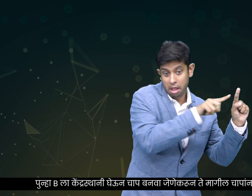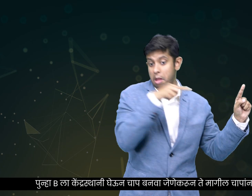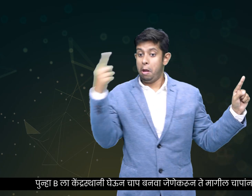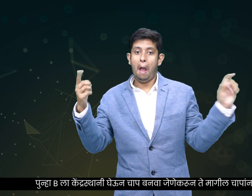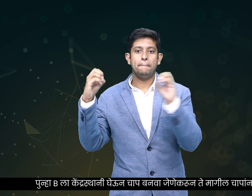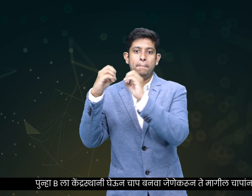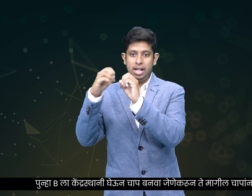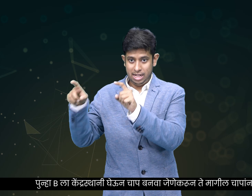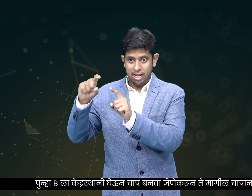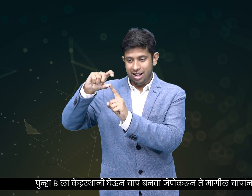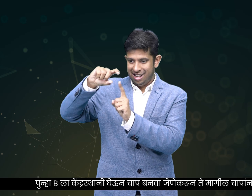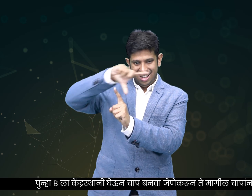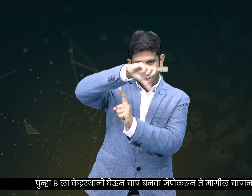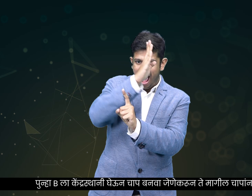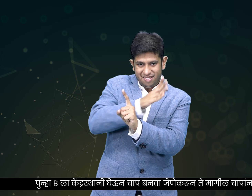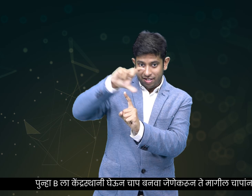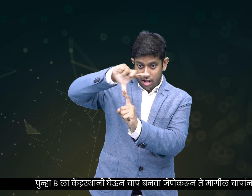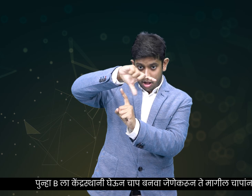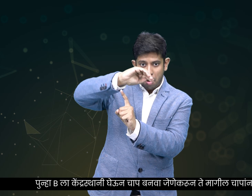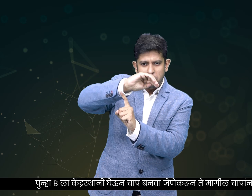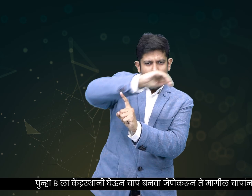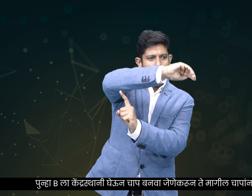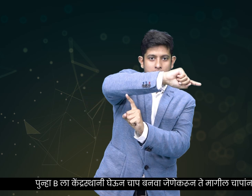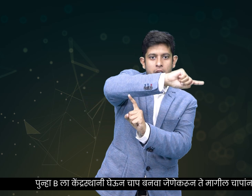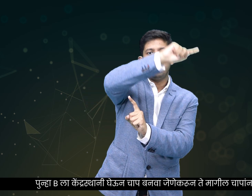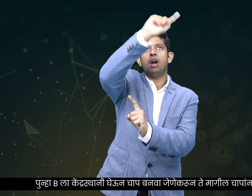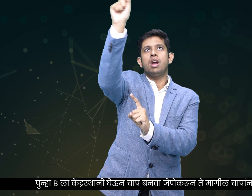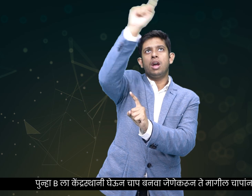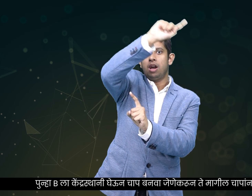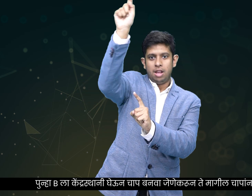घेऊन चाप बनवा जेणेकरून ते मागील चापांना छेदतील.